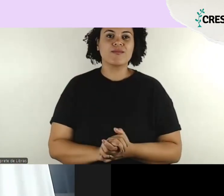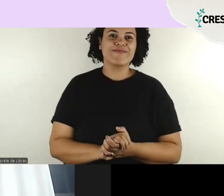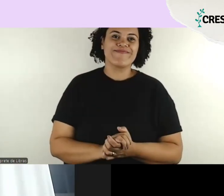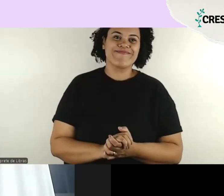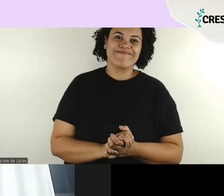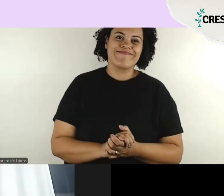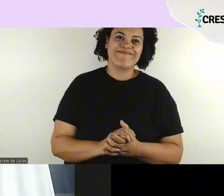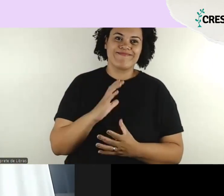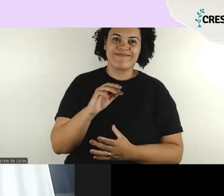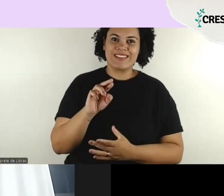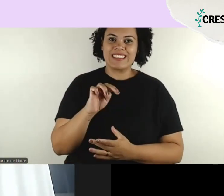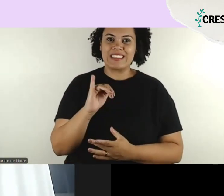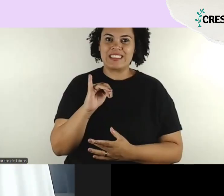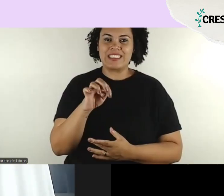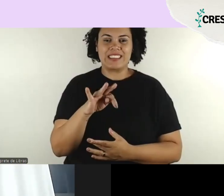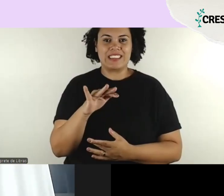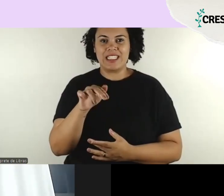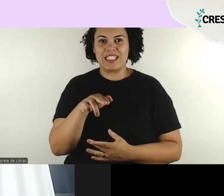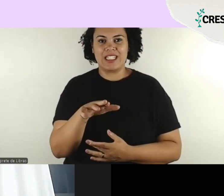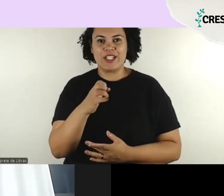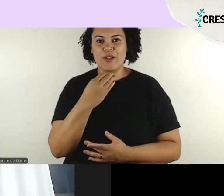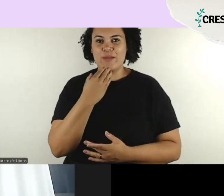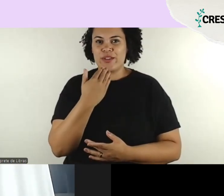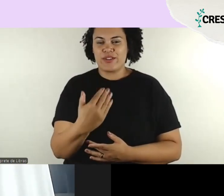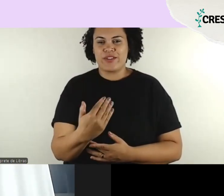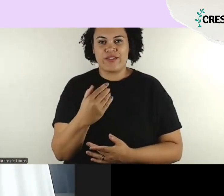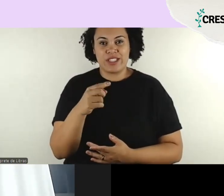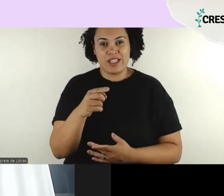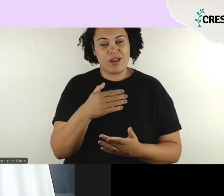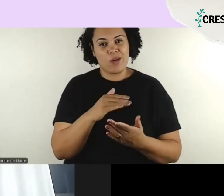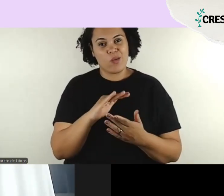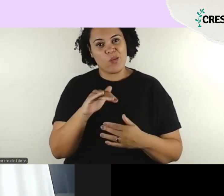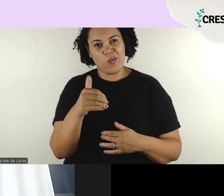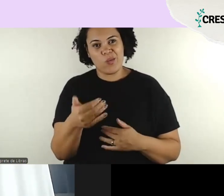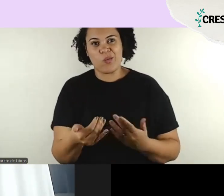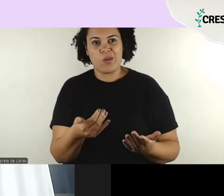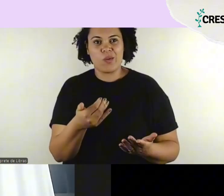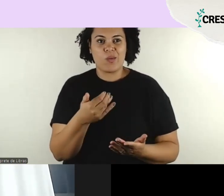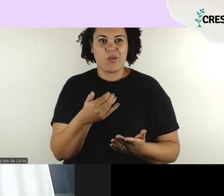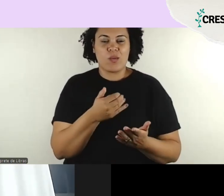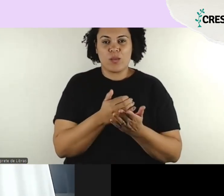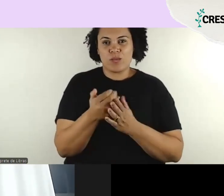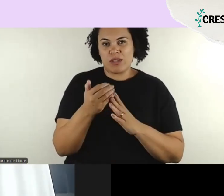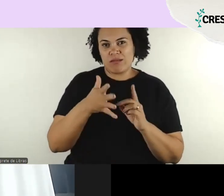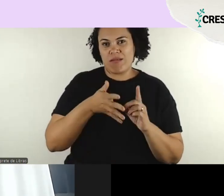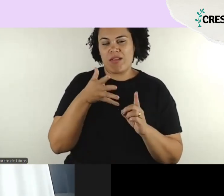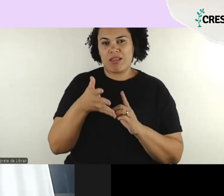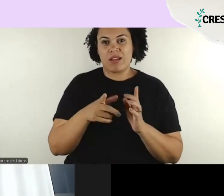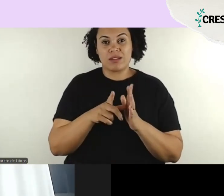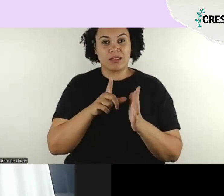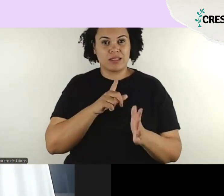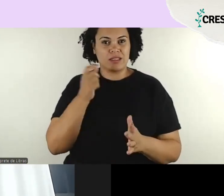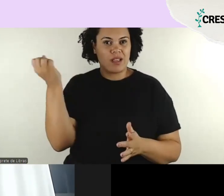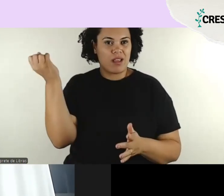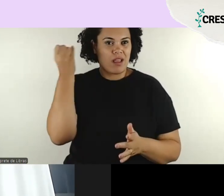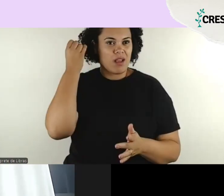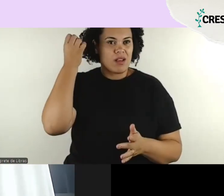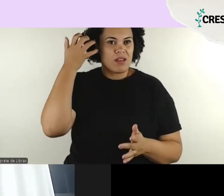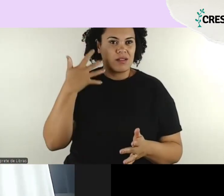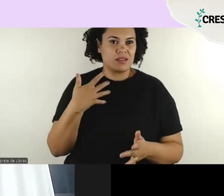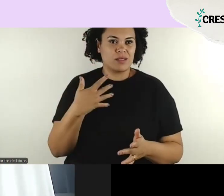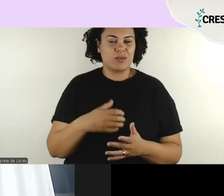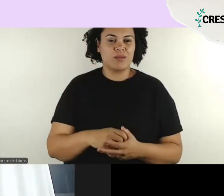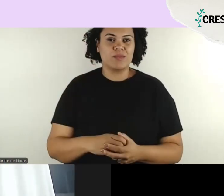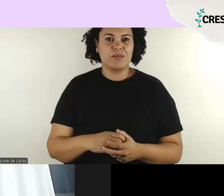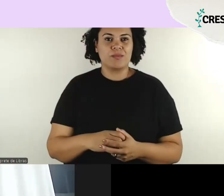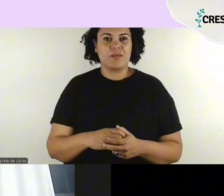Cristiane, a gente vai pedir para você que quando você for começar a sua fala, antes você faça a sua